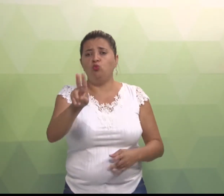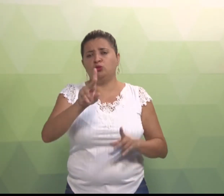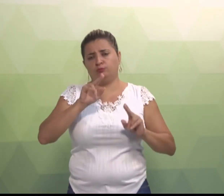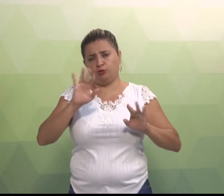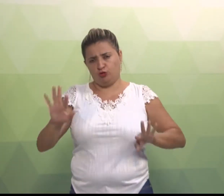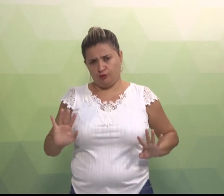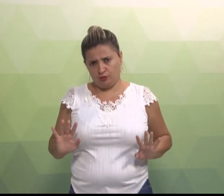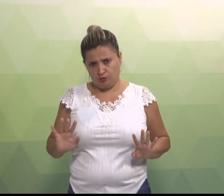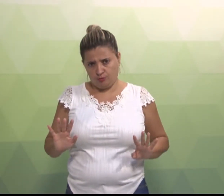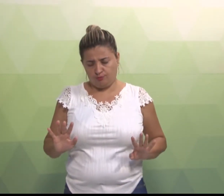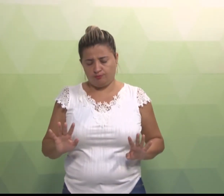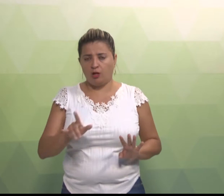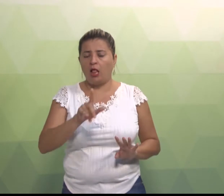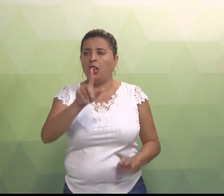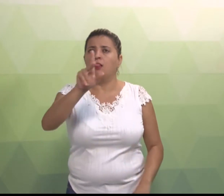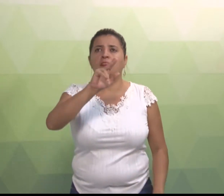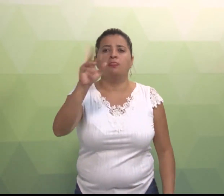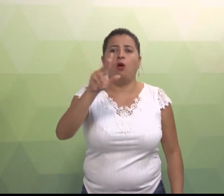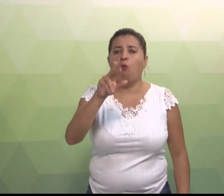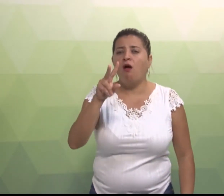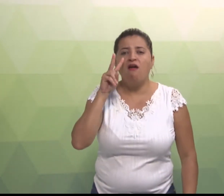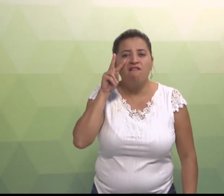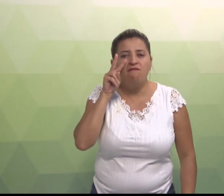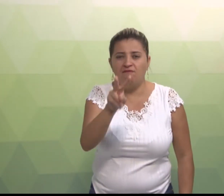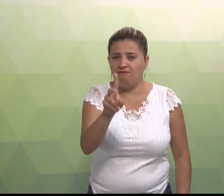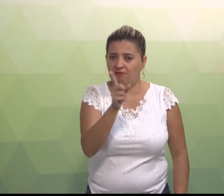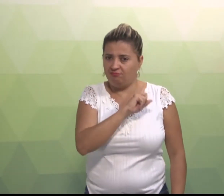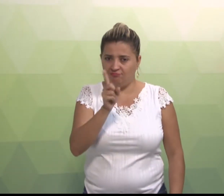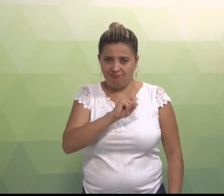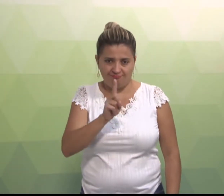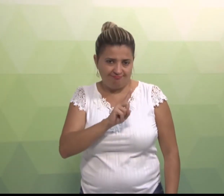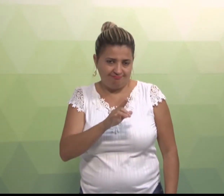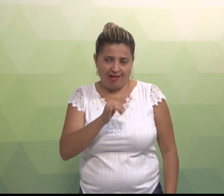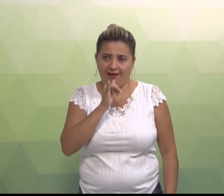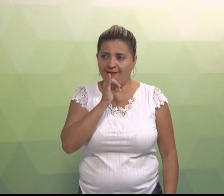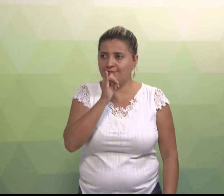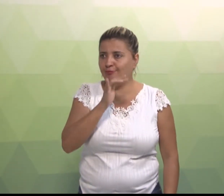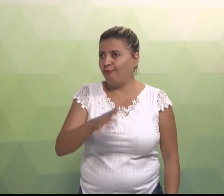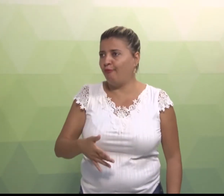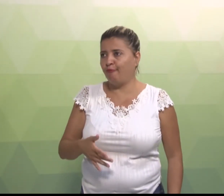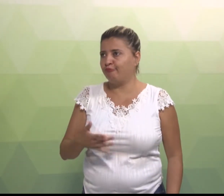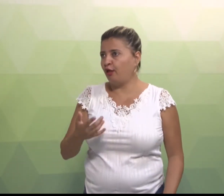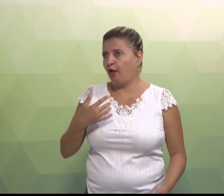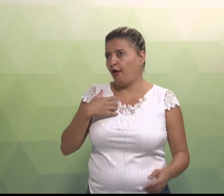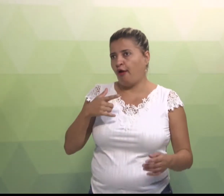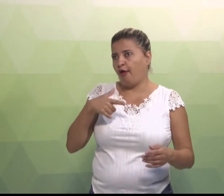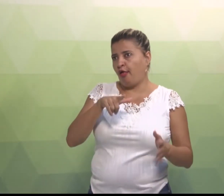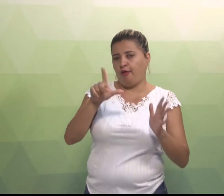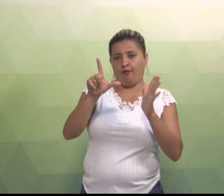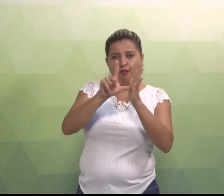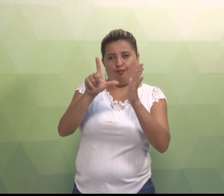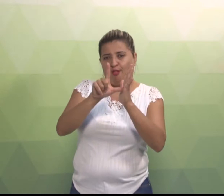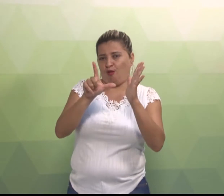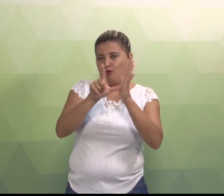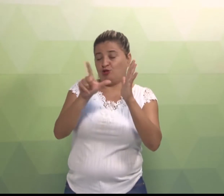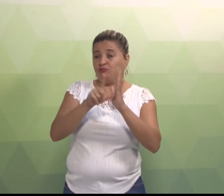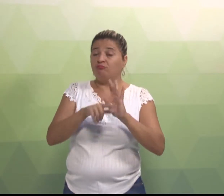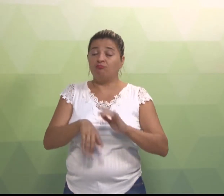ele é utilizado de uma forma diferente. Por exemplo, não é como ver. Vou colocar, por exemplo, estou indo em